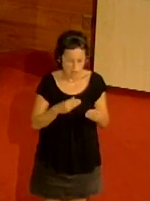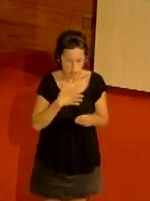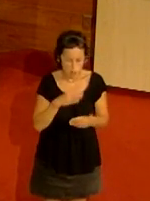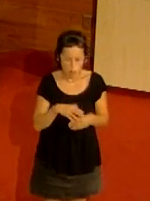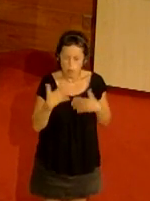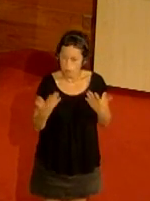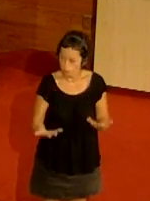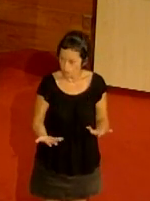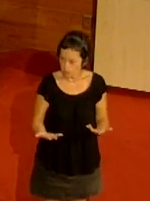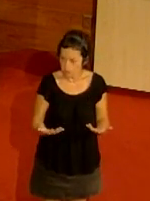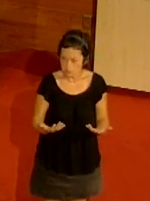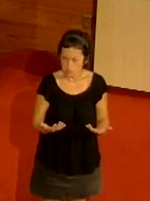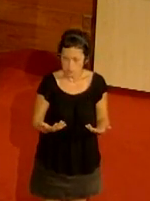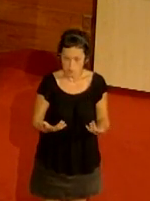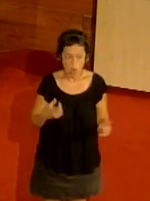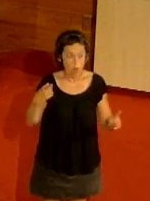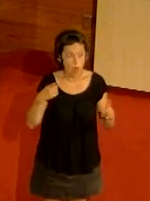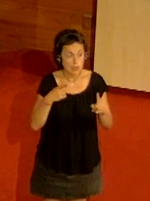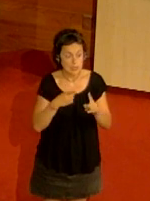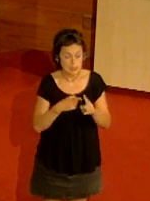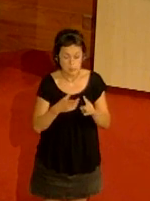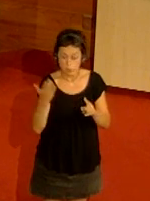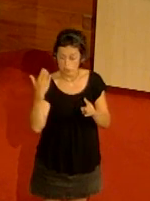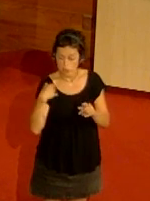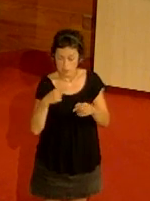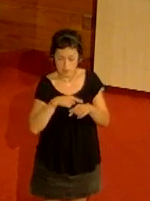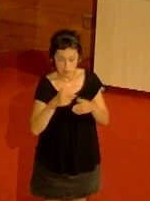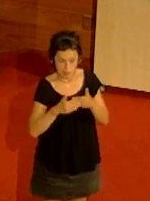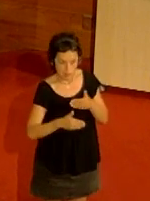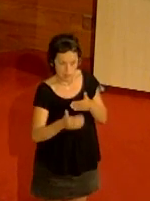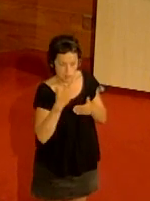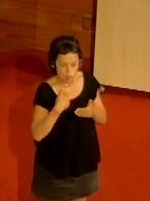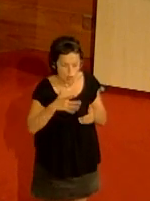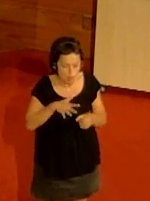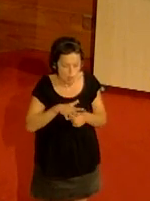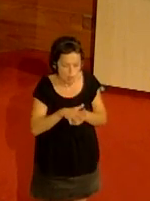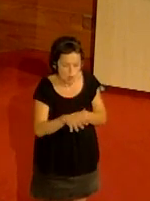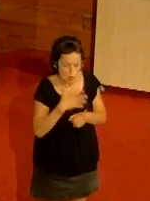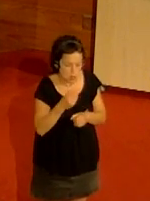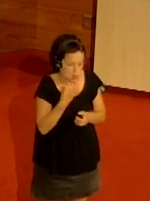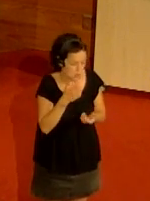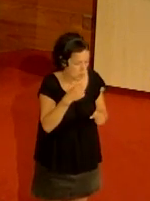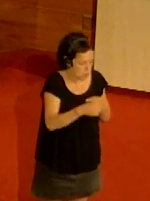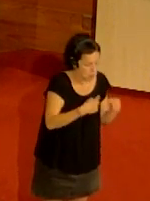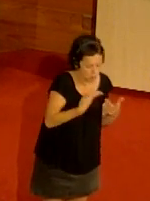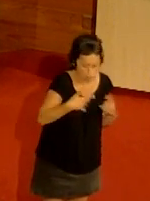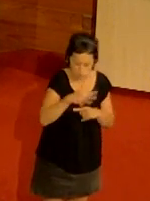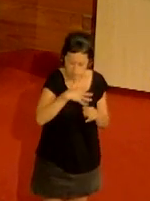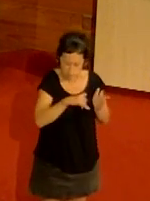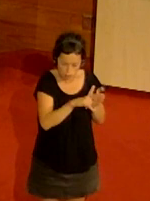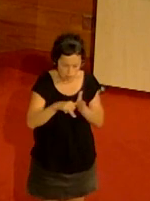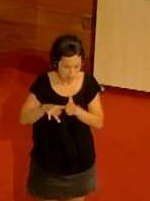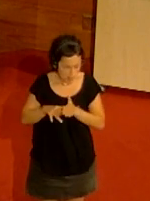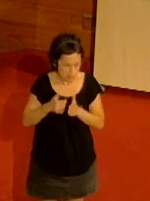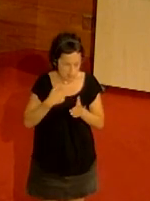ese largo recorrido en lo que yo pueda influir en mi familia y en mi medio sean más